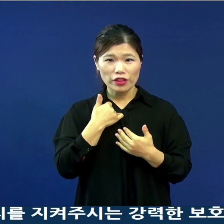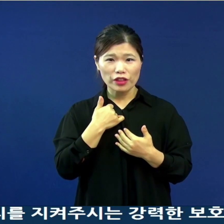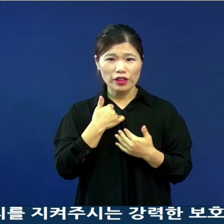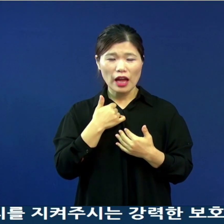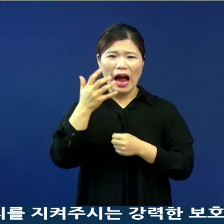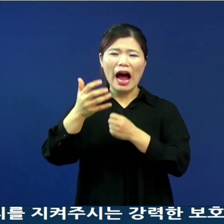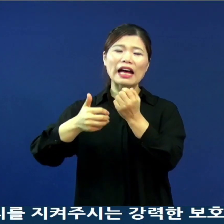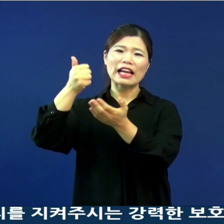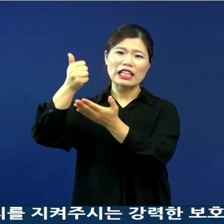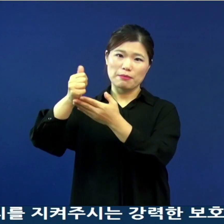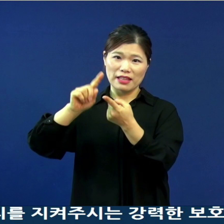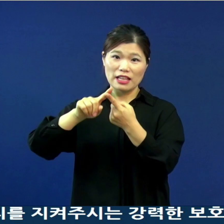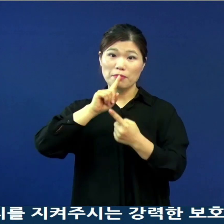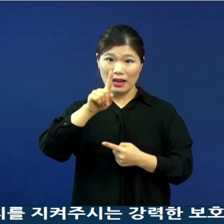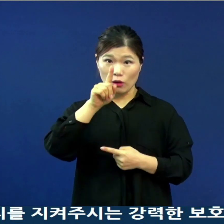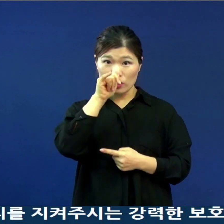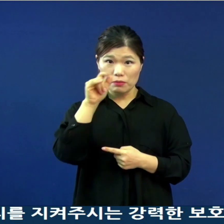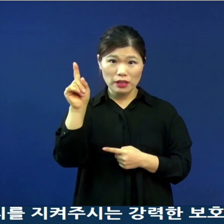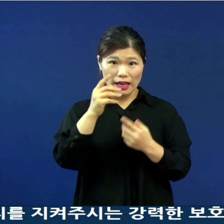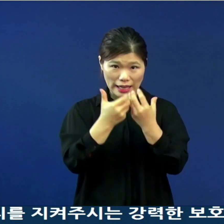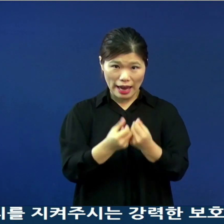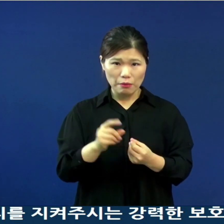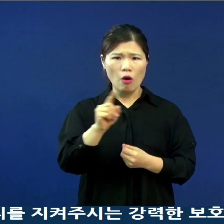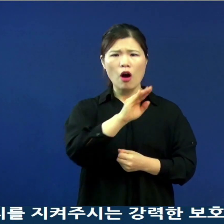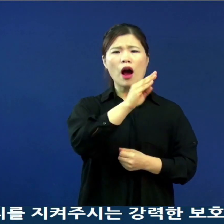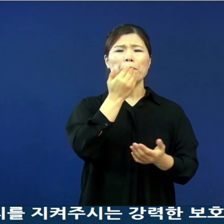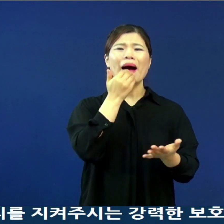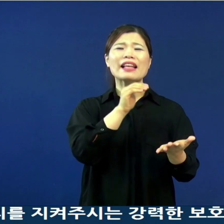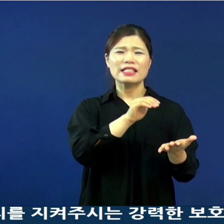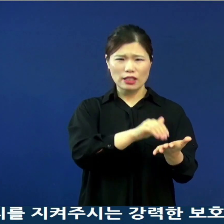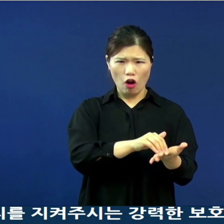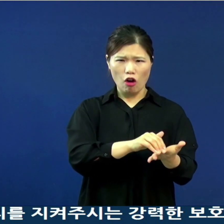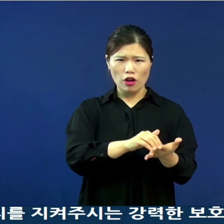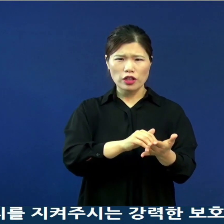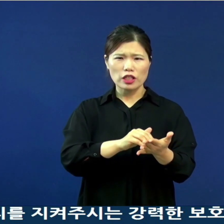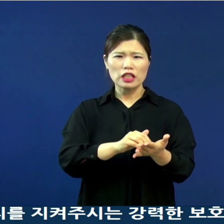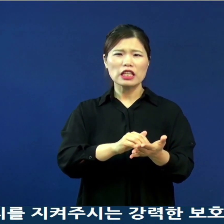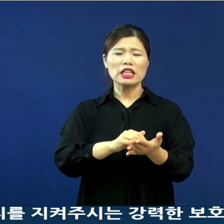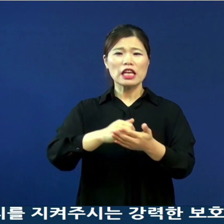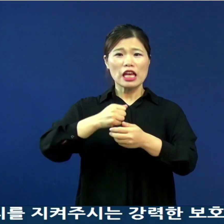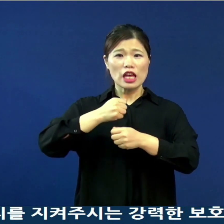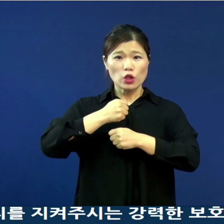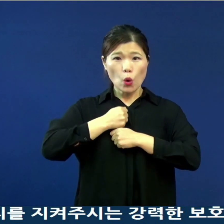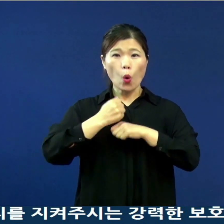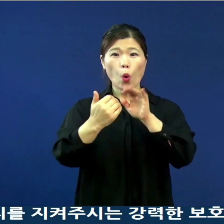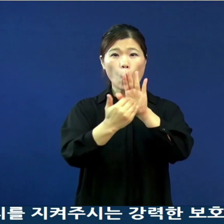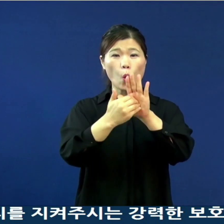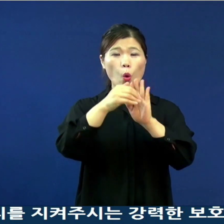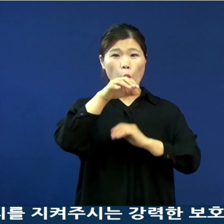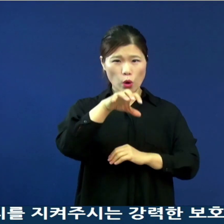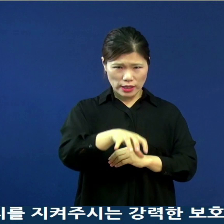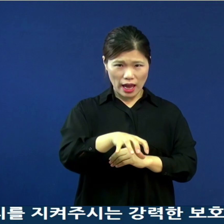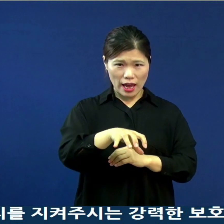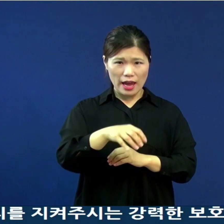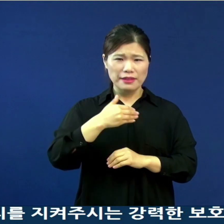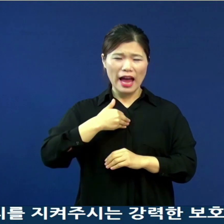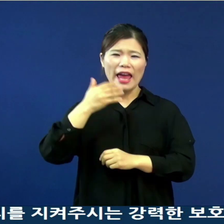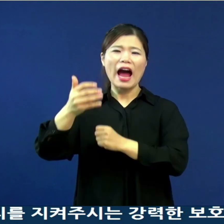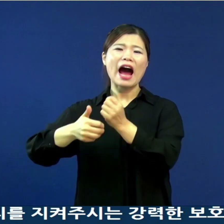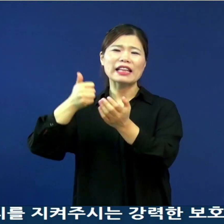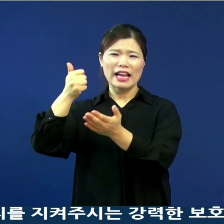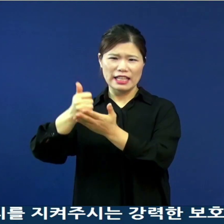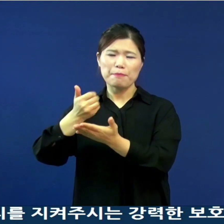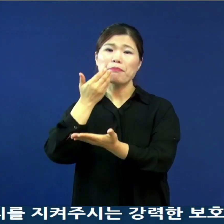있습니다. 반석, 요새, 건지시는 자, 나의 하나님, 그 안에 피할 나의